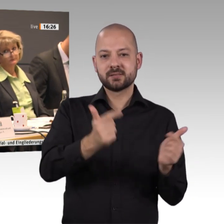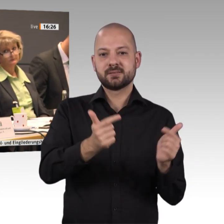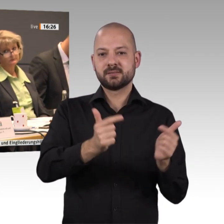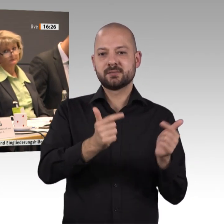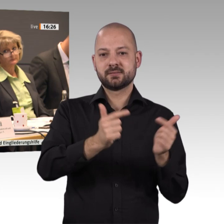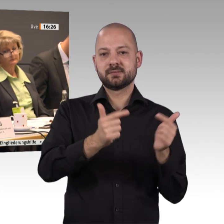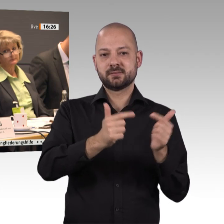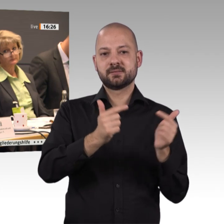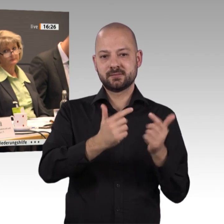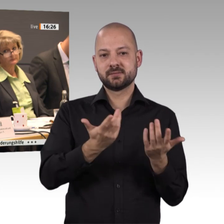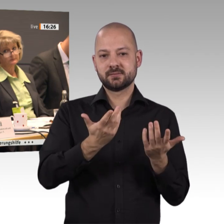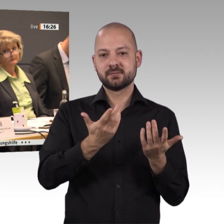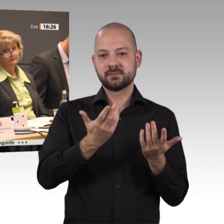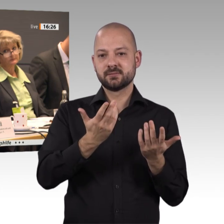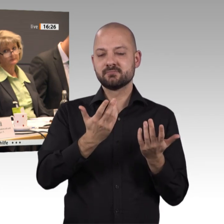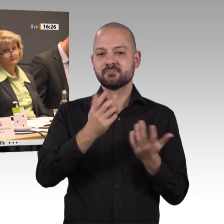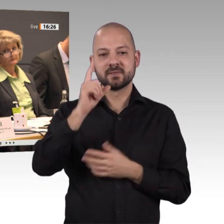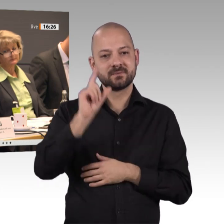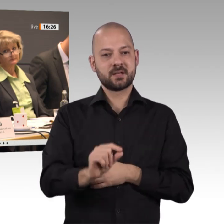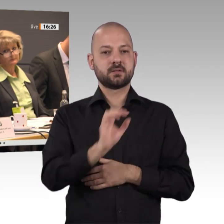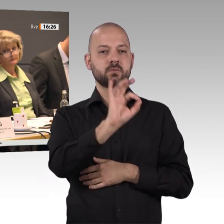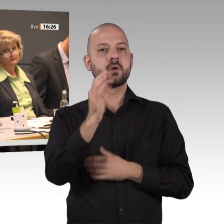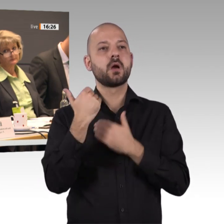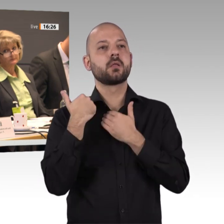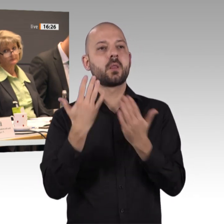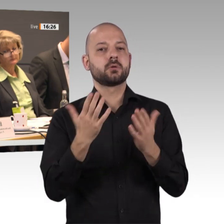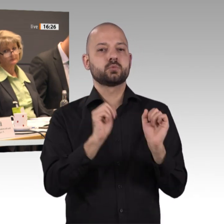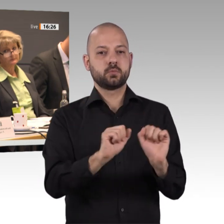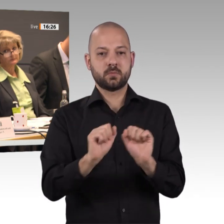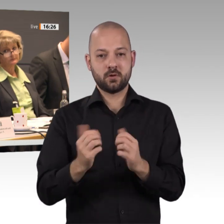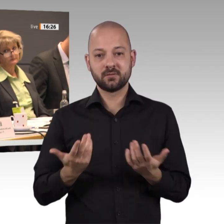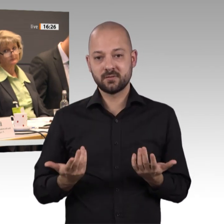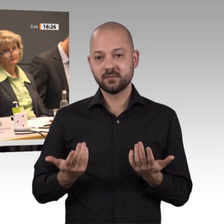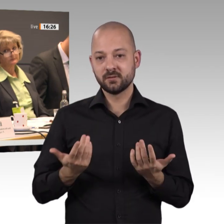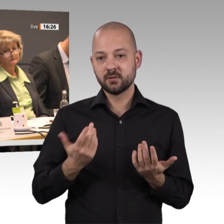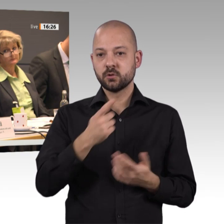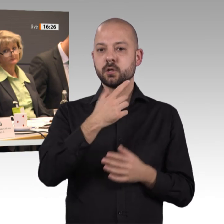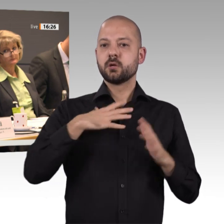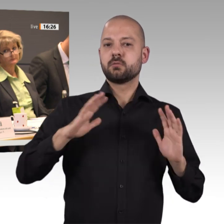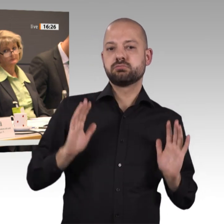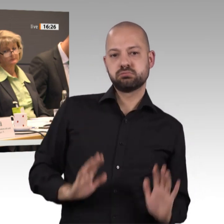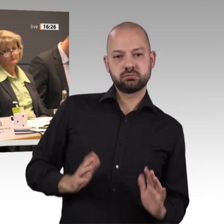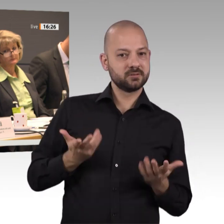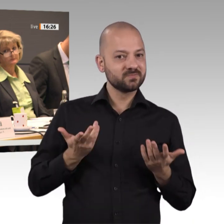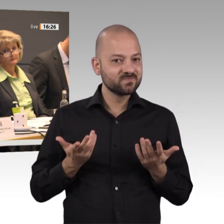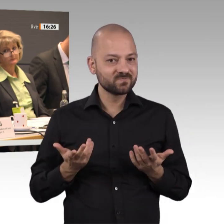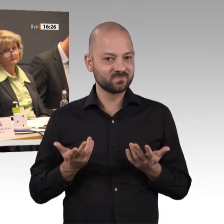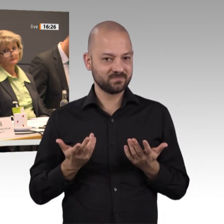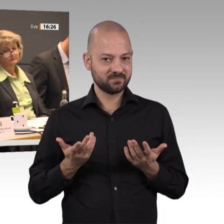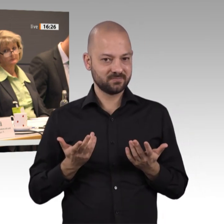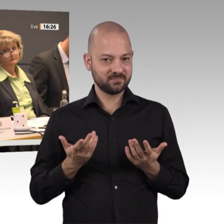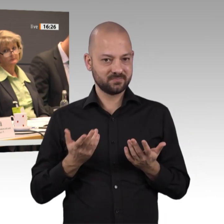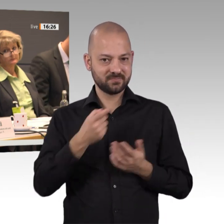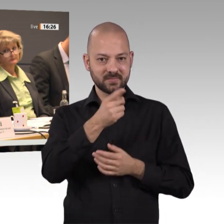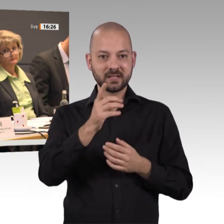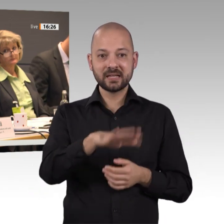Urlaub machen können. Die können bei ihren Angehörigen sein, müssen aber diese nicht versorgen, weil die dort 24 Stunden am Tag versorgt werden.